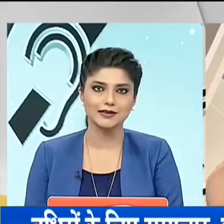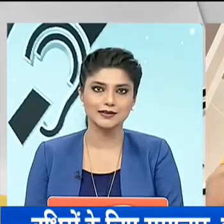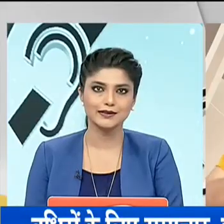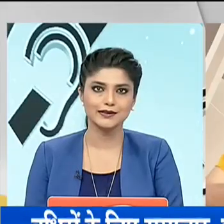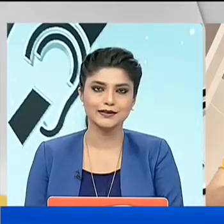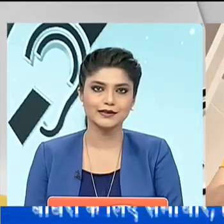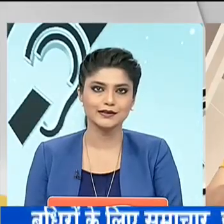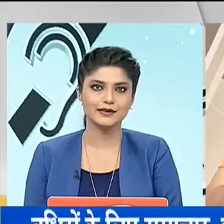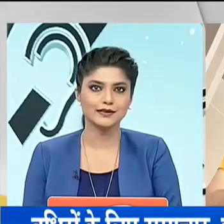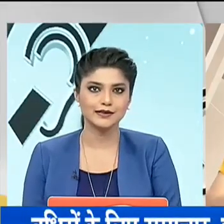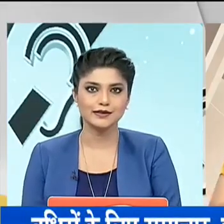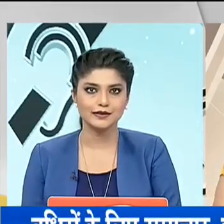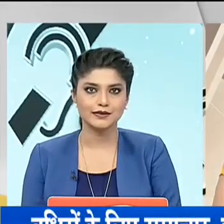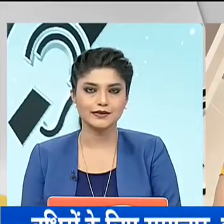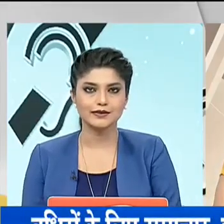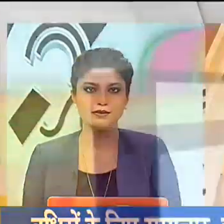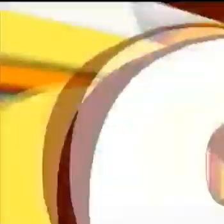हमारे साथ